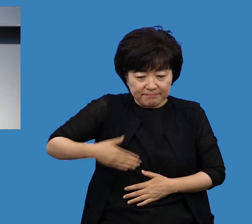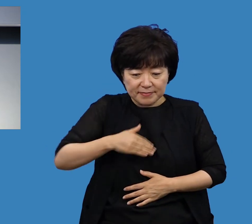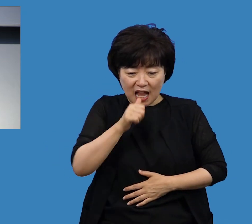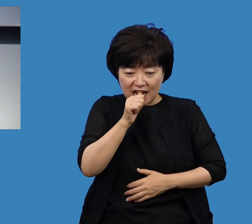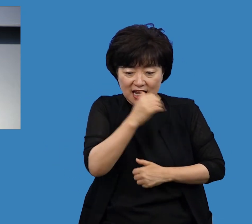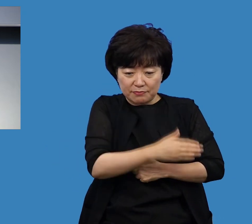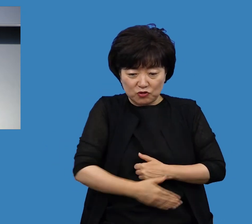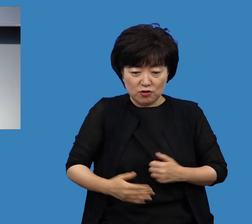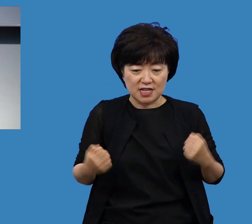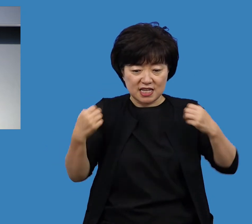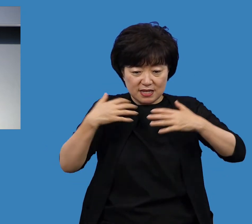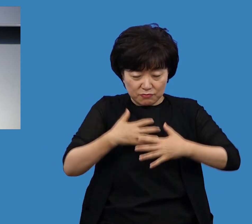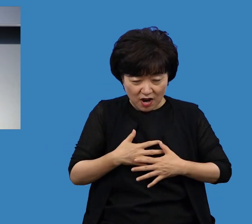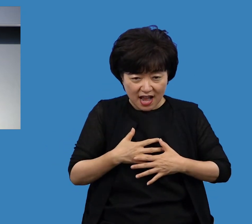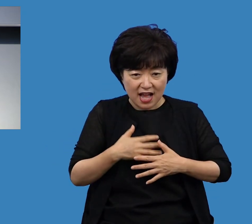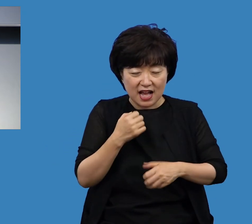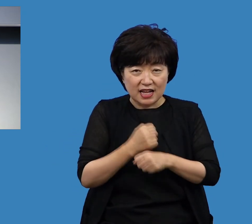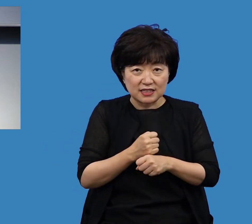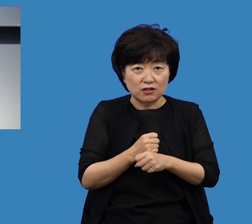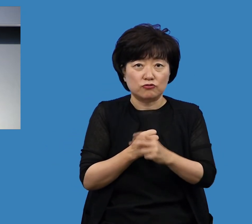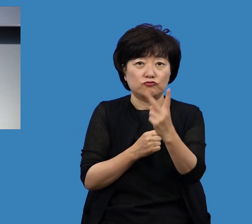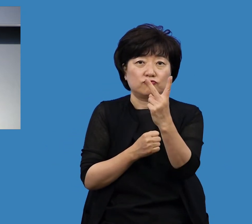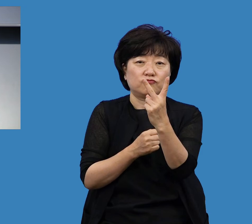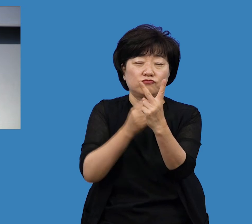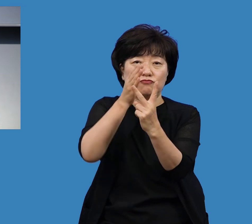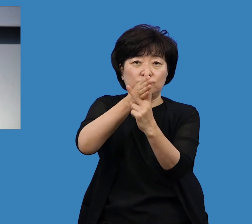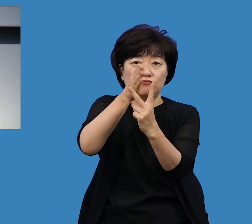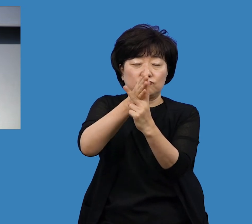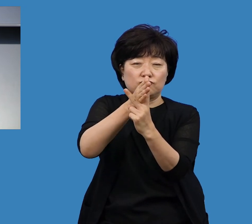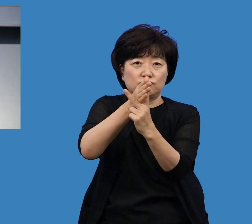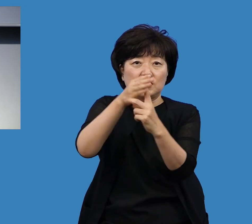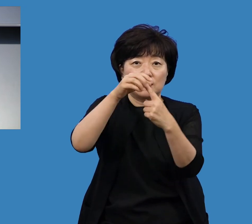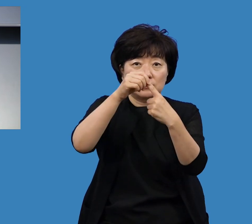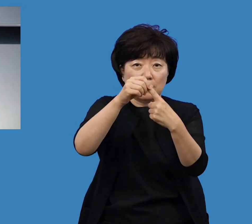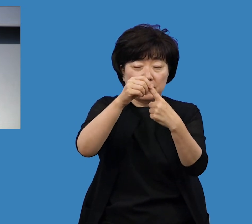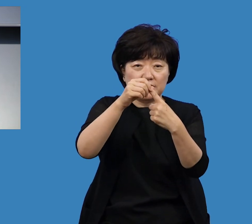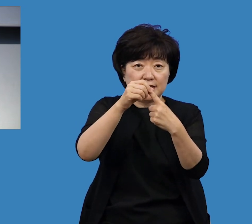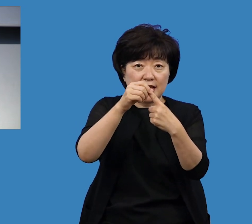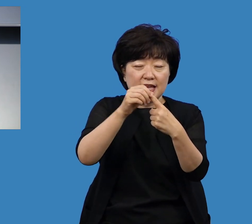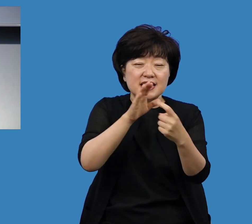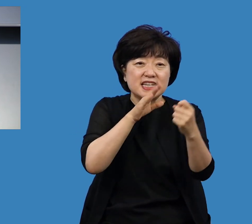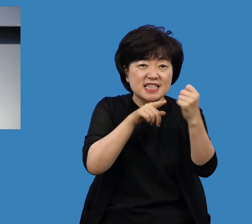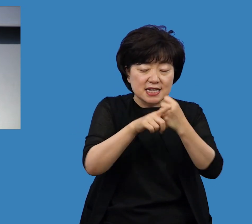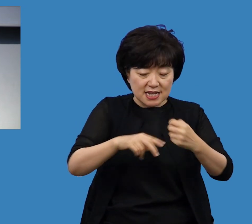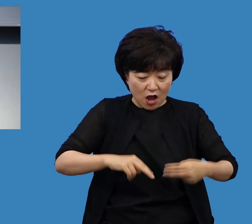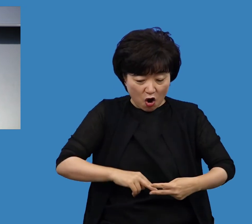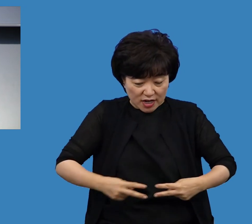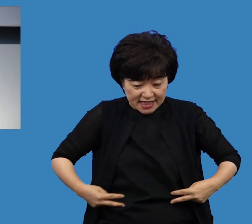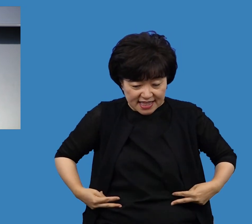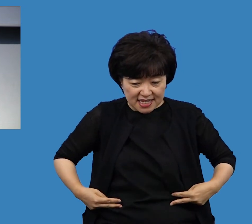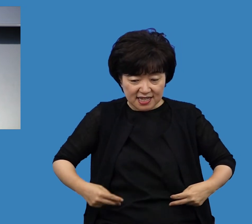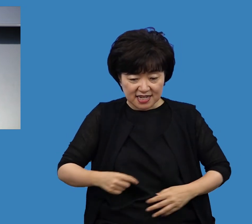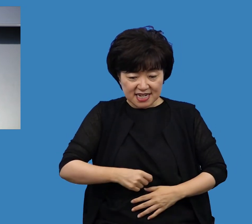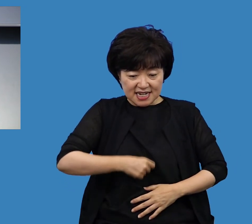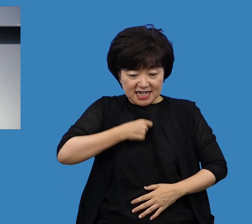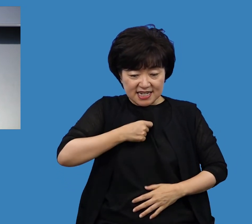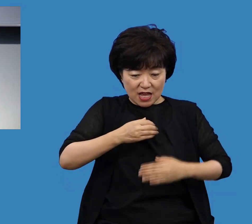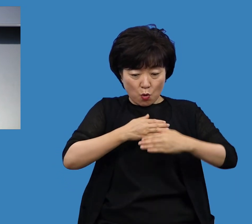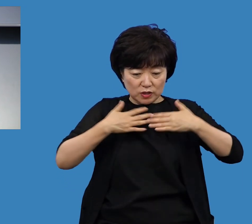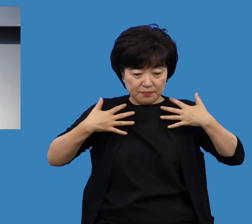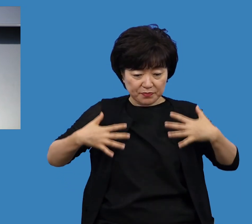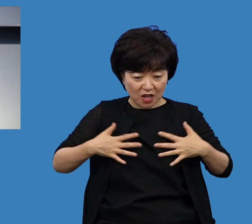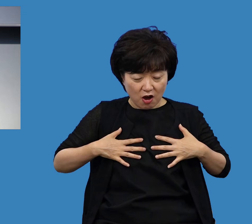보면요. 2가지 핵심적인 메시지를 전하고 있는 겁니다. 첫째, 진리의 허리띠라든지 의의 호심경이라든지